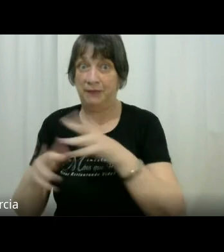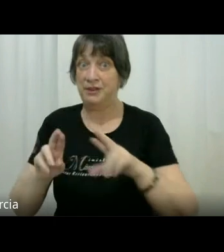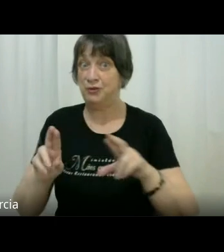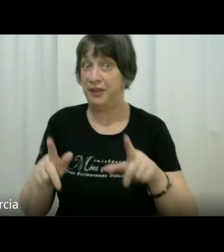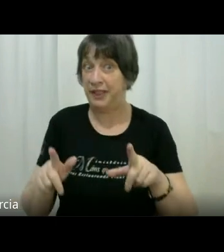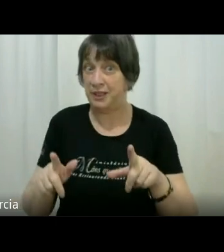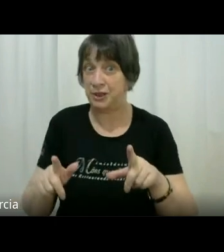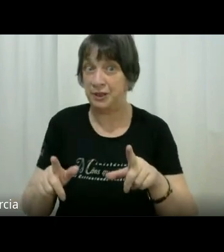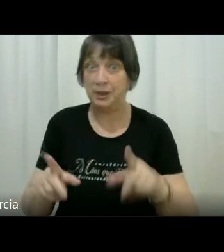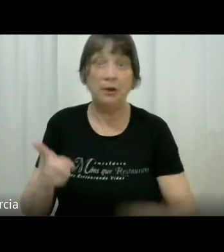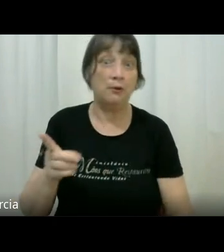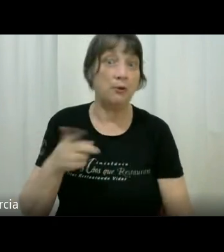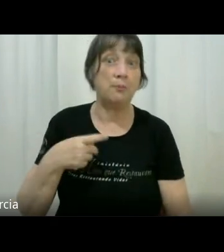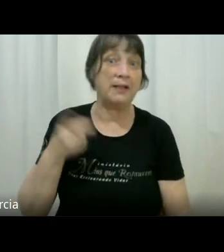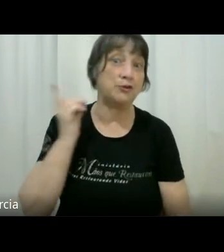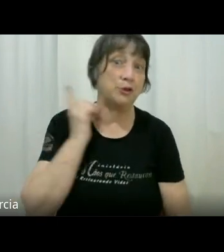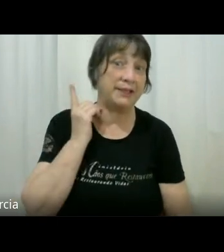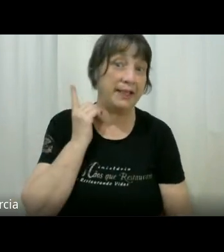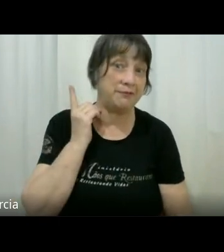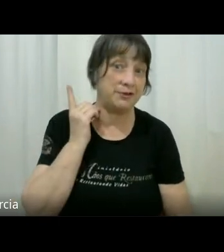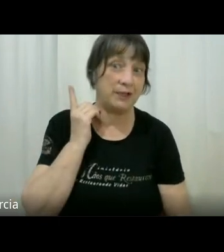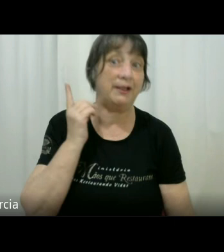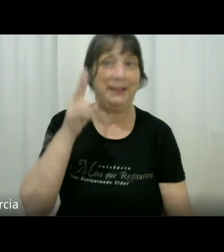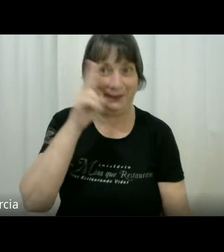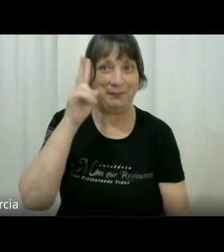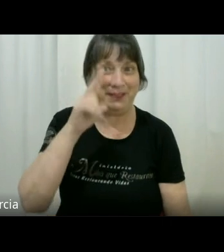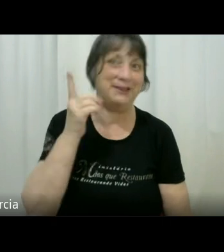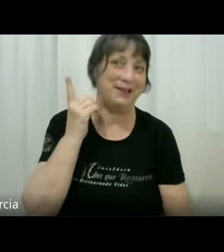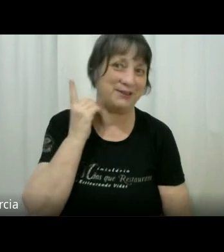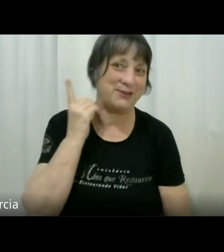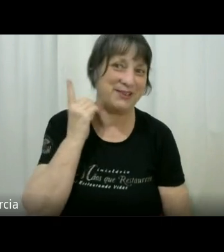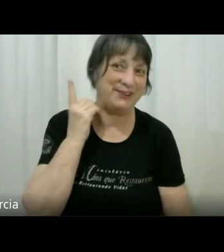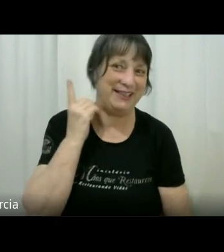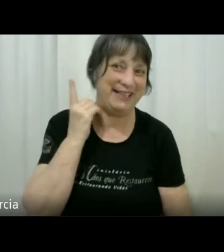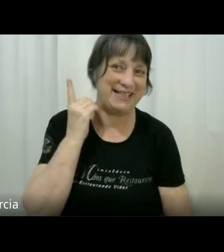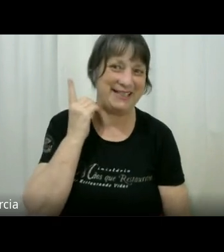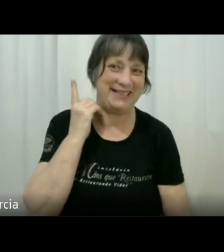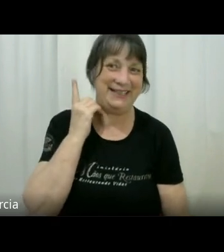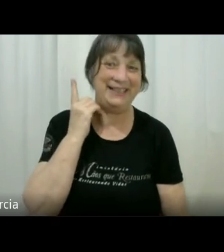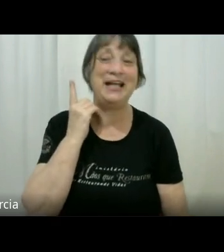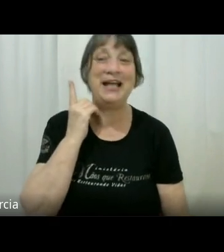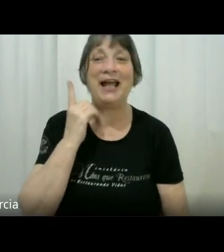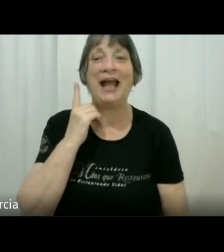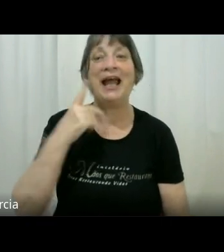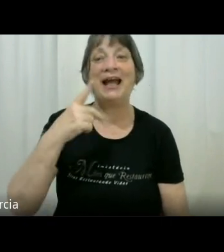Libras, ela fez diferente. O pastor David, agora eu lembrei, né, que até o sinal dele é esse aqui,